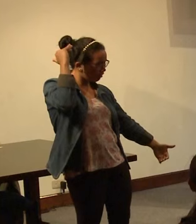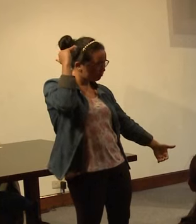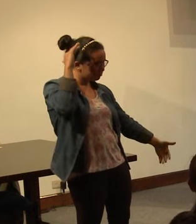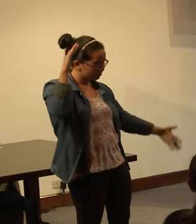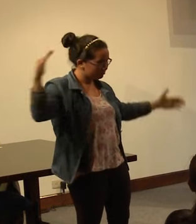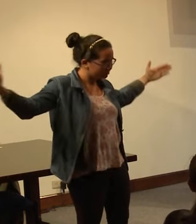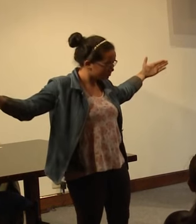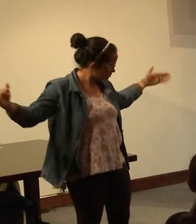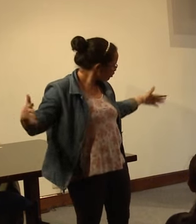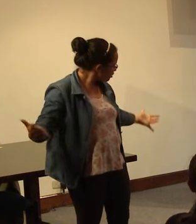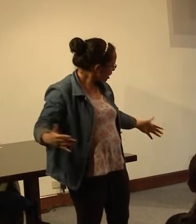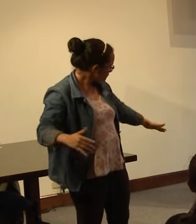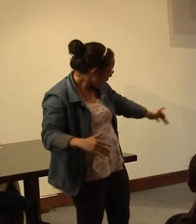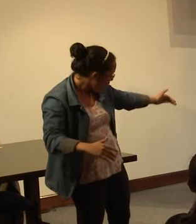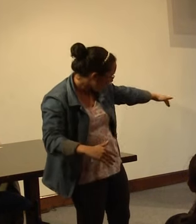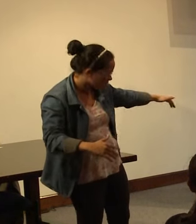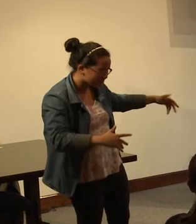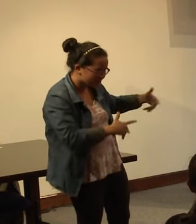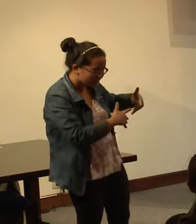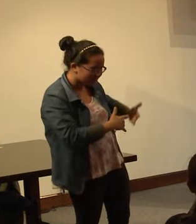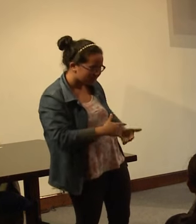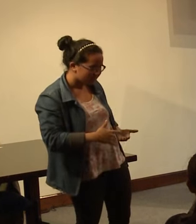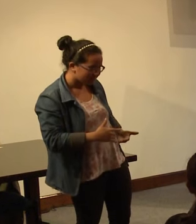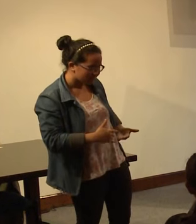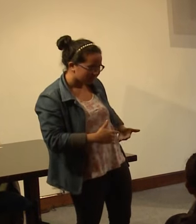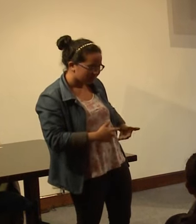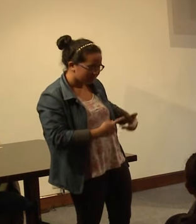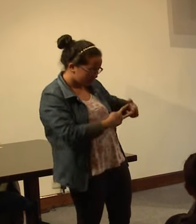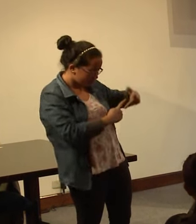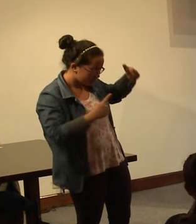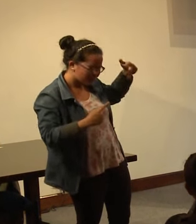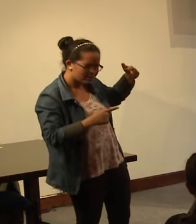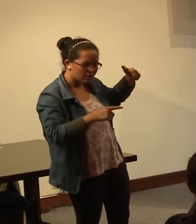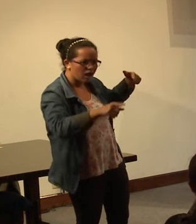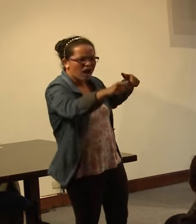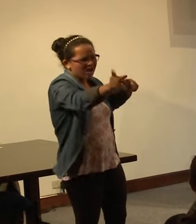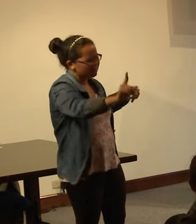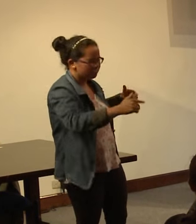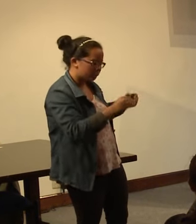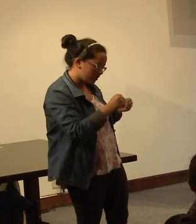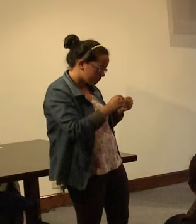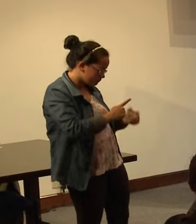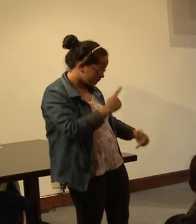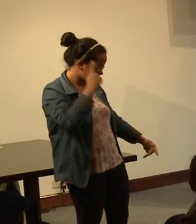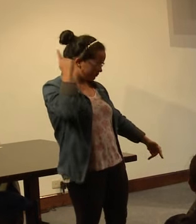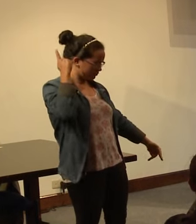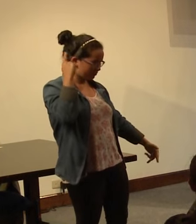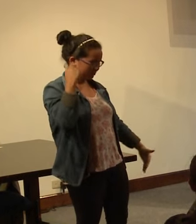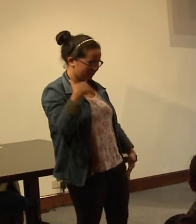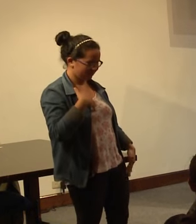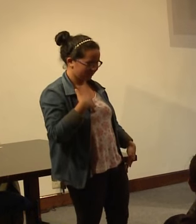aquí? ¿Sí, más o menos? Hasta ahí. Bien. ¿Saben qué me parece que no preguntaron? Un poco el tema